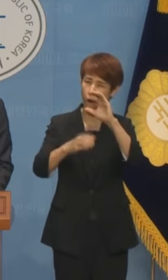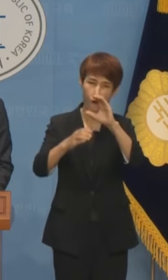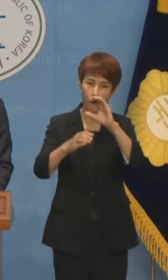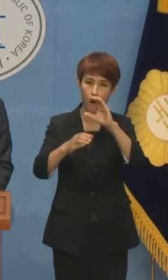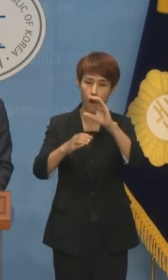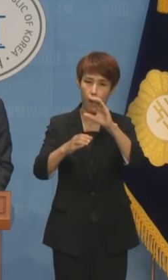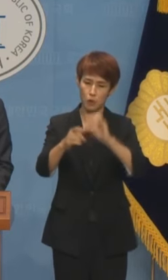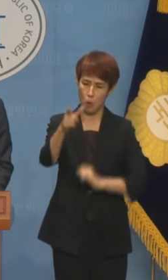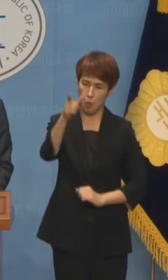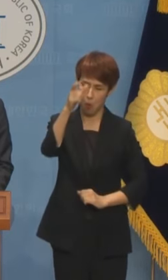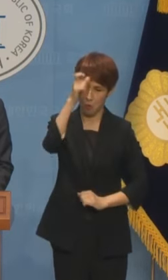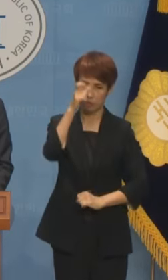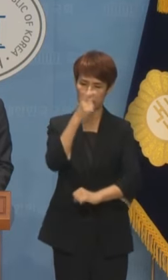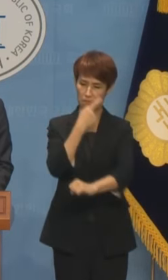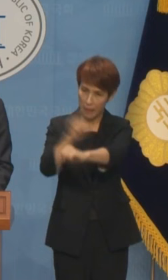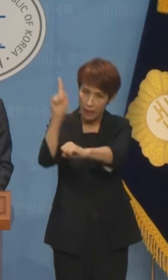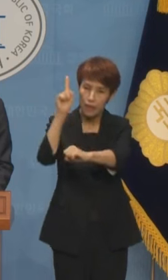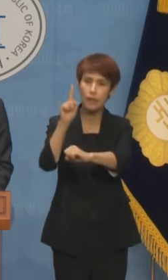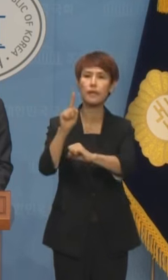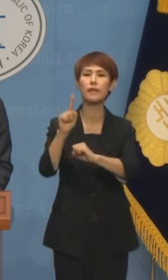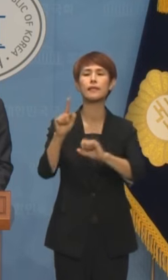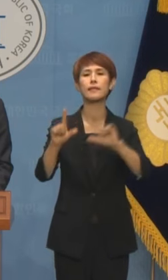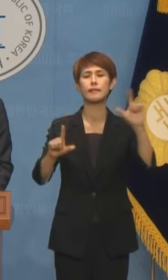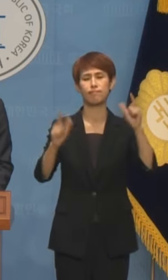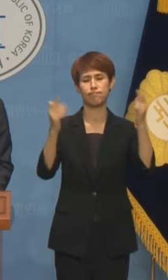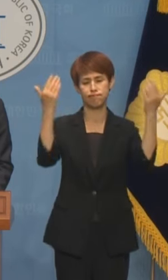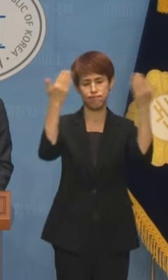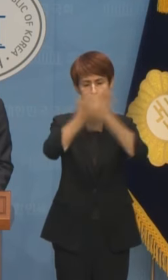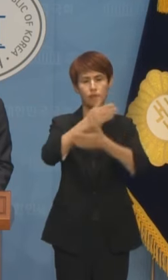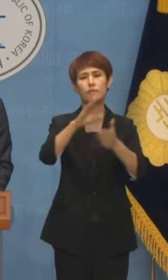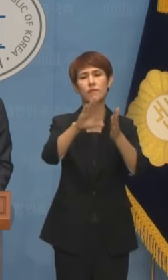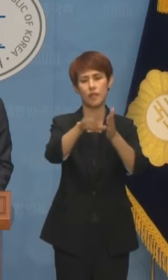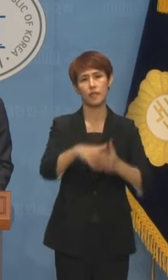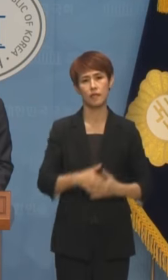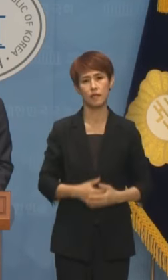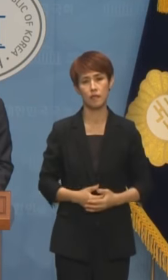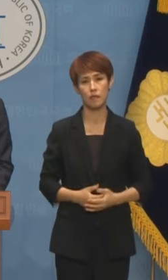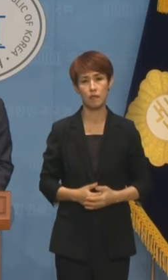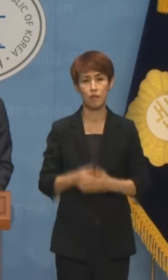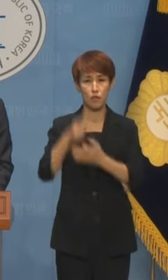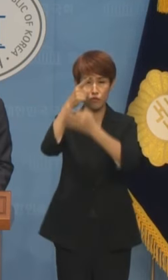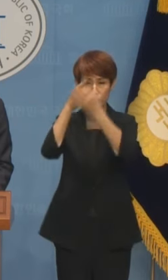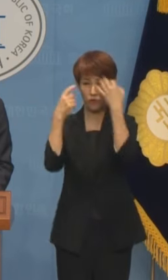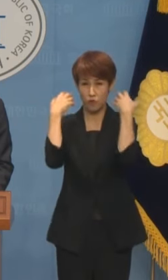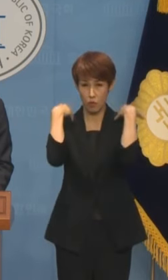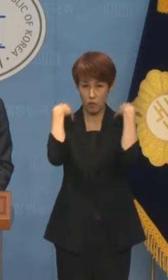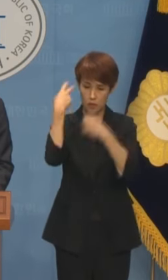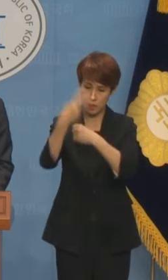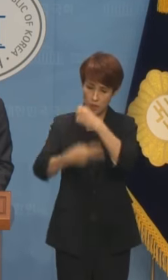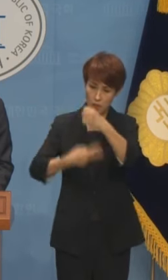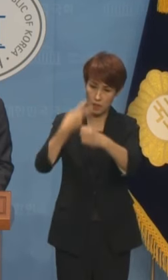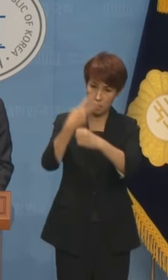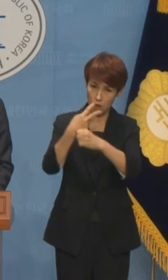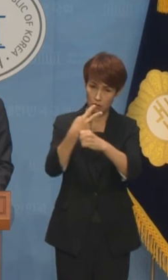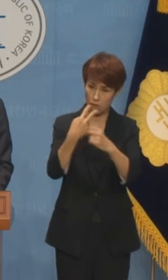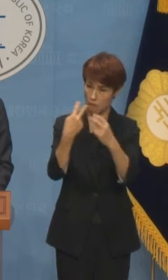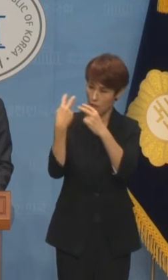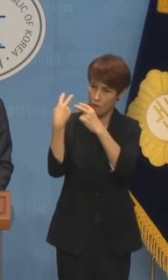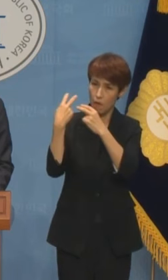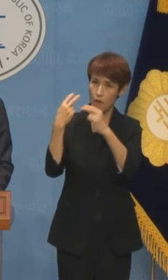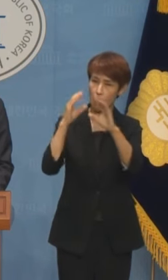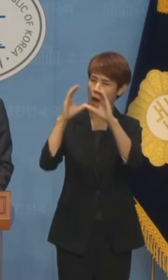무능과 무책임으로 점철된 암흑기였습니다. 윤석열 정권의 지난 2년은 불통과